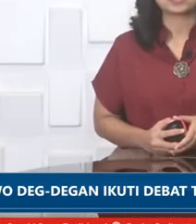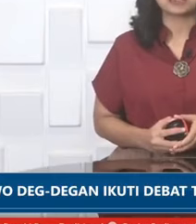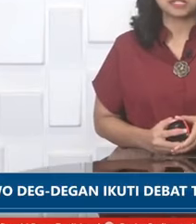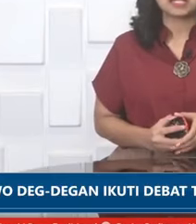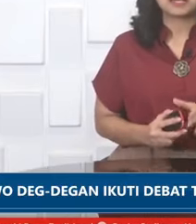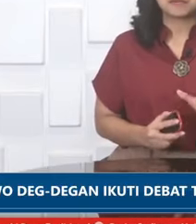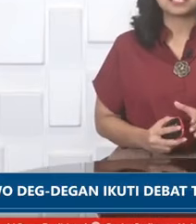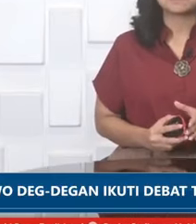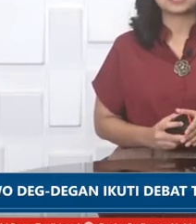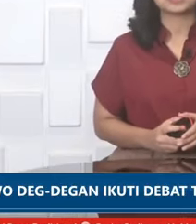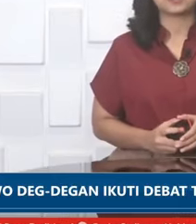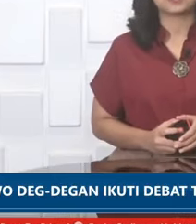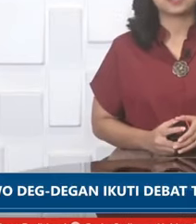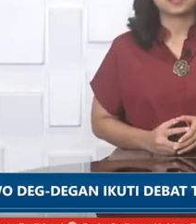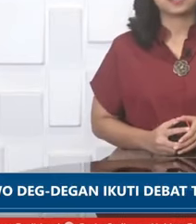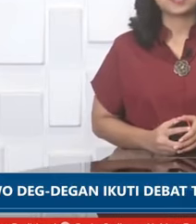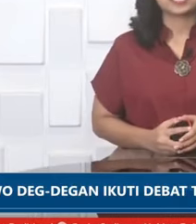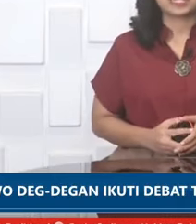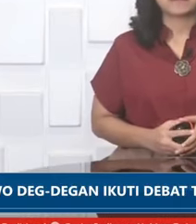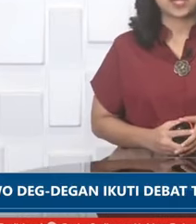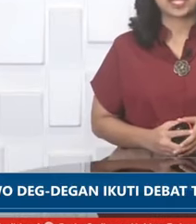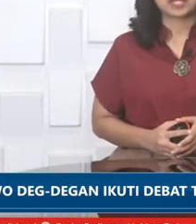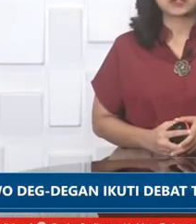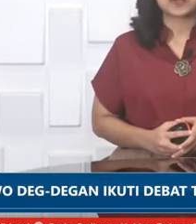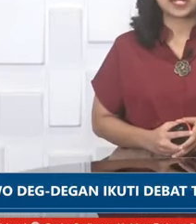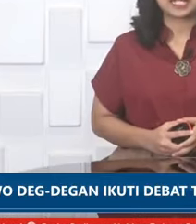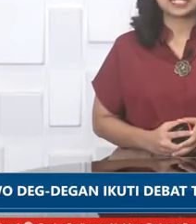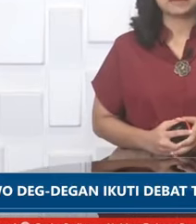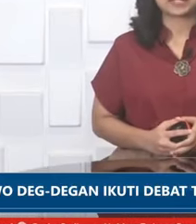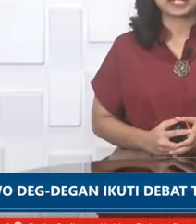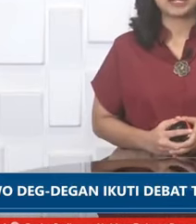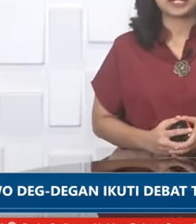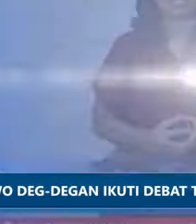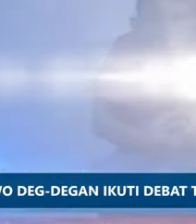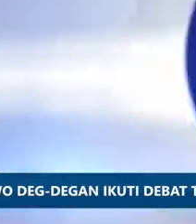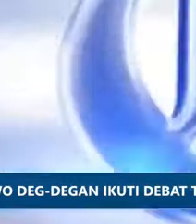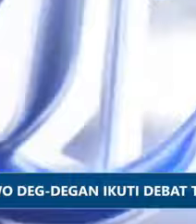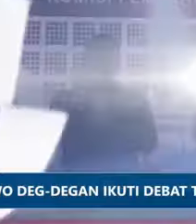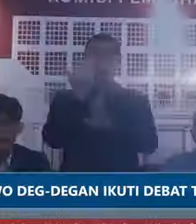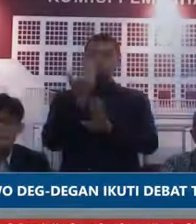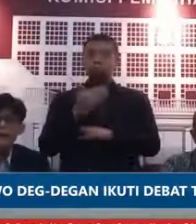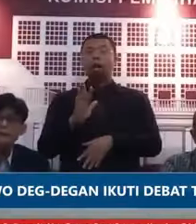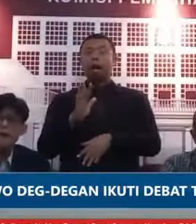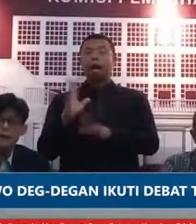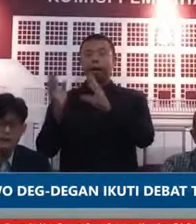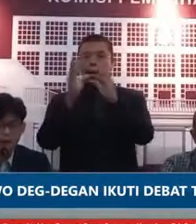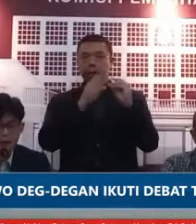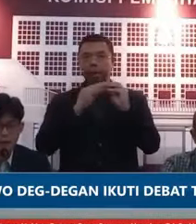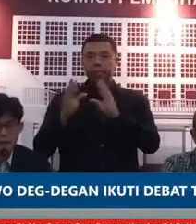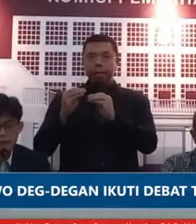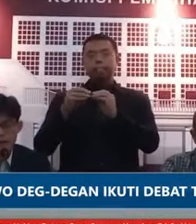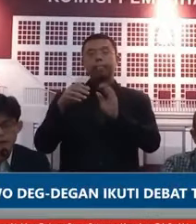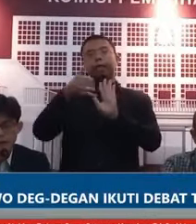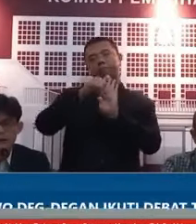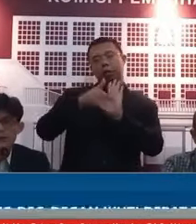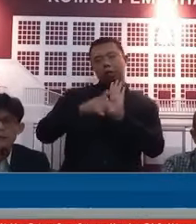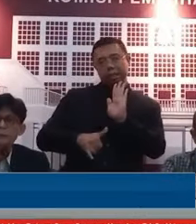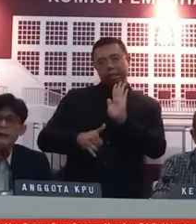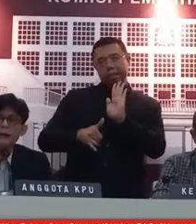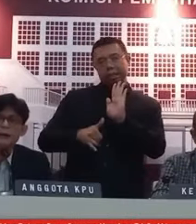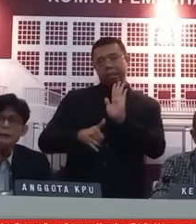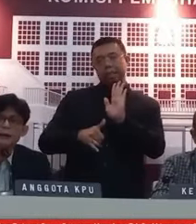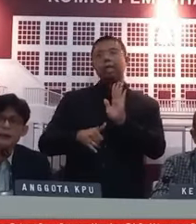atau closing statement masing-masing calon. Komisioner KPU RI Agus Melas dalam keterangan pada Jumat 2 Februari mengatakan, berdasarkan